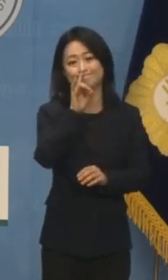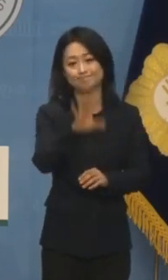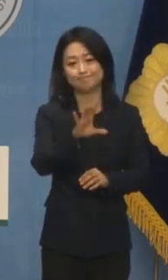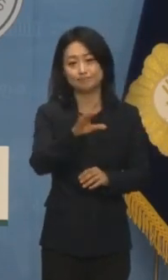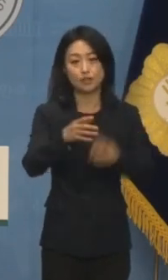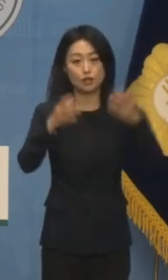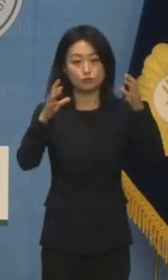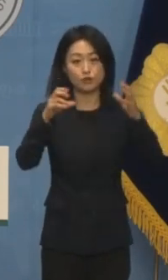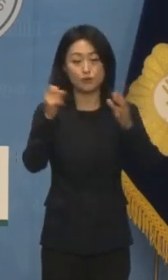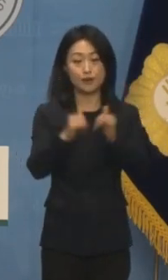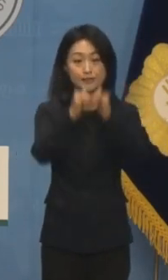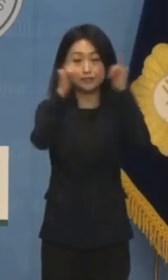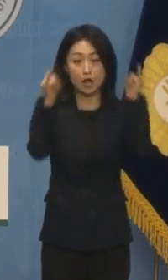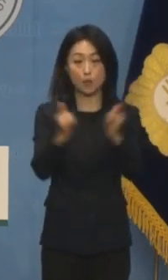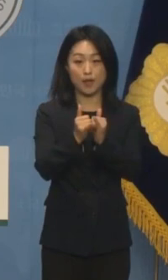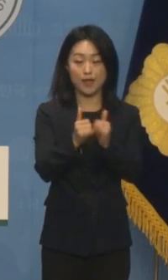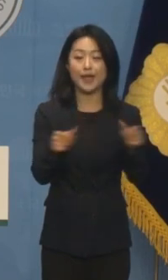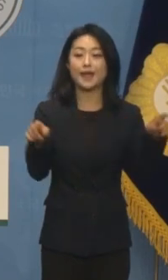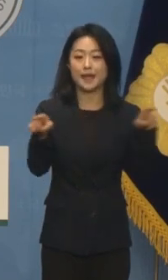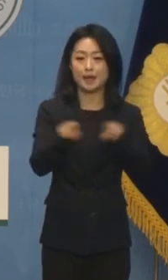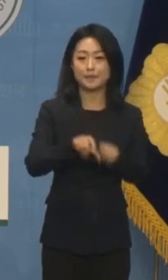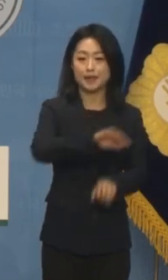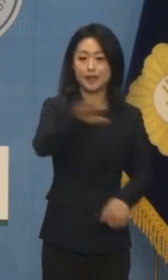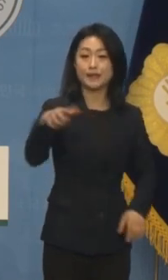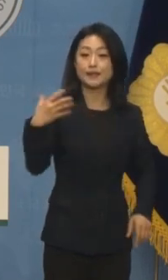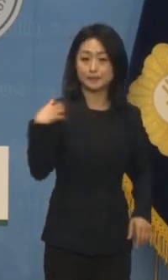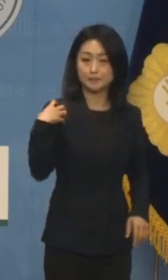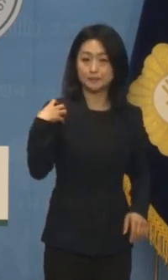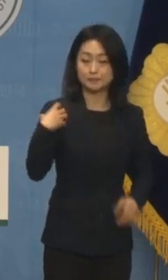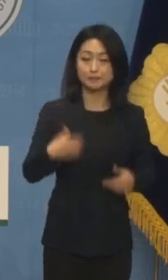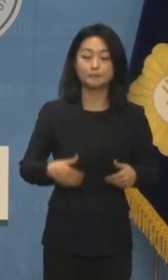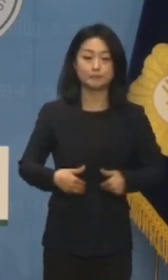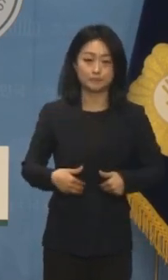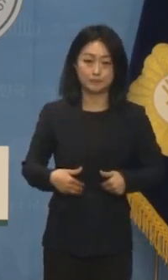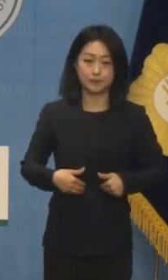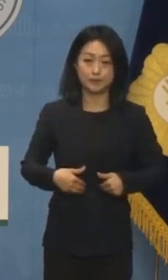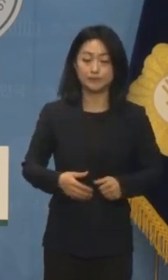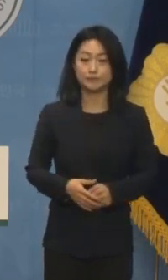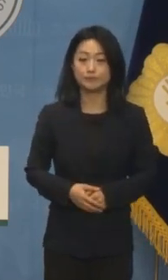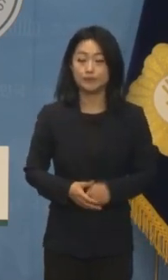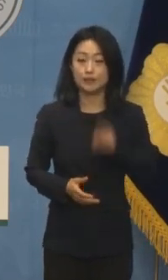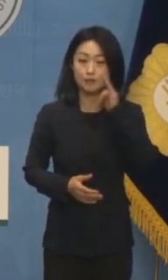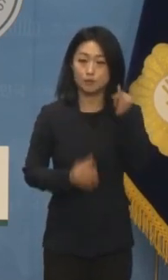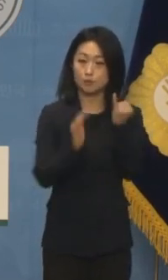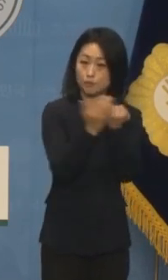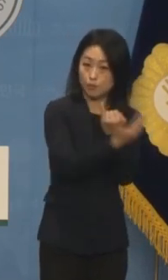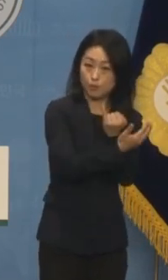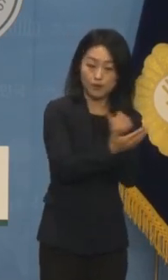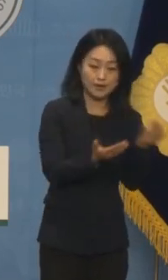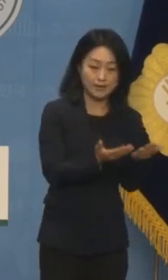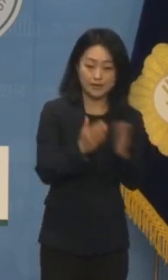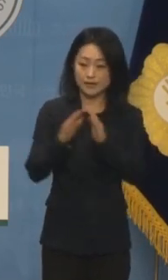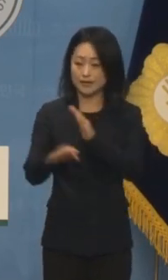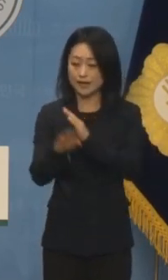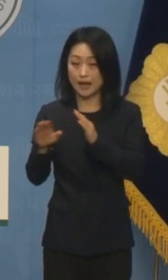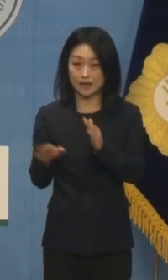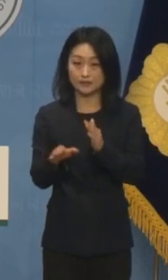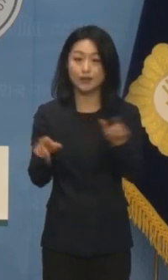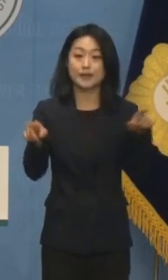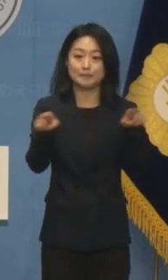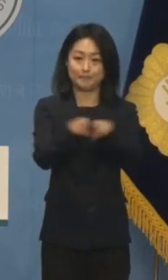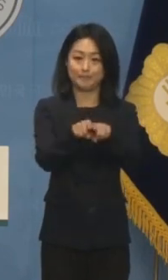국가와 사회가 함께 책임져야 합니다. 그러기 위해서는 모성보호와 일가정 양립 지원 제도를